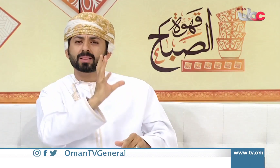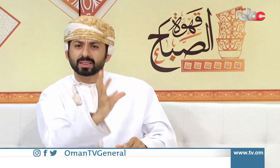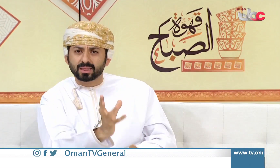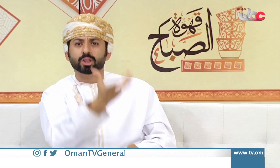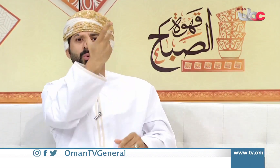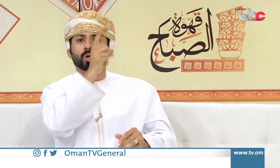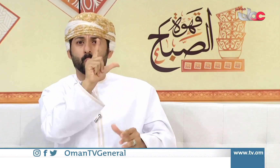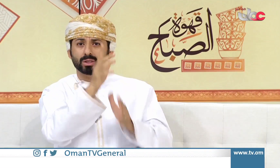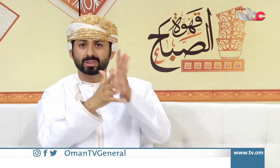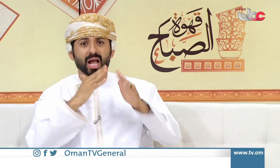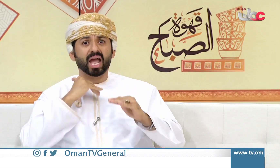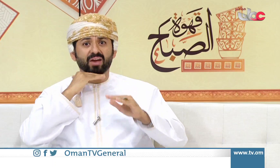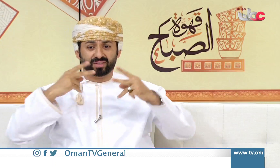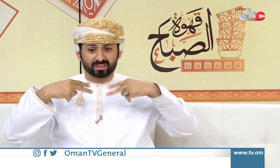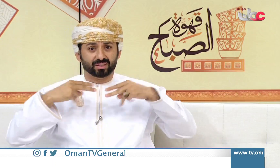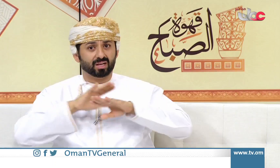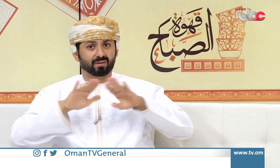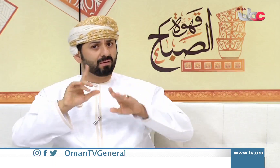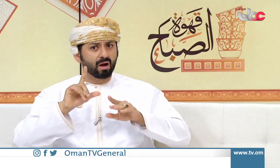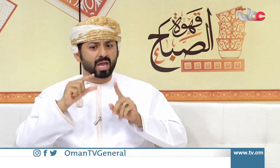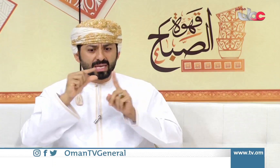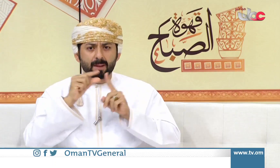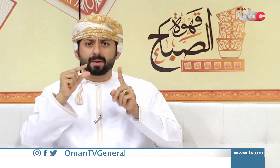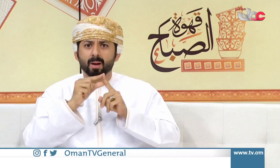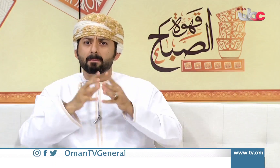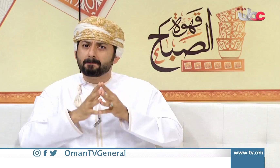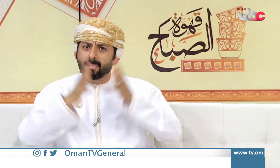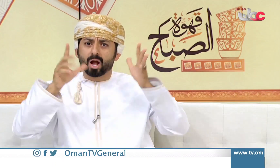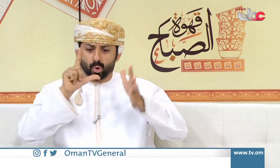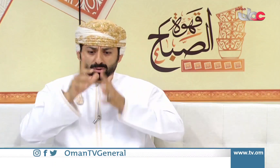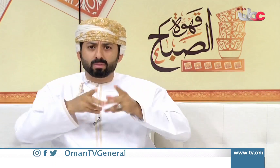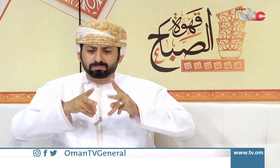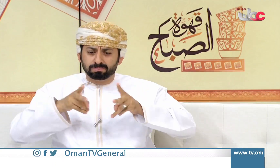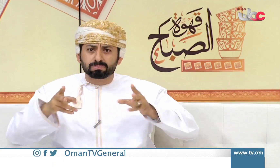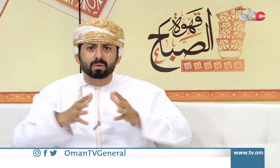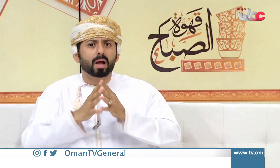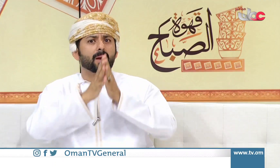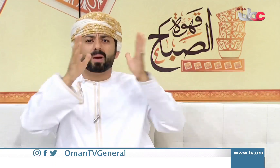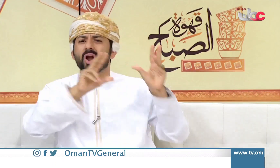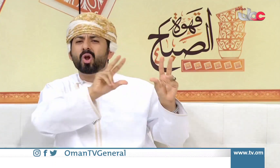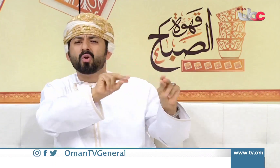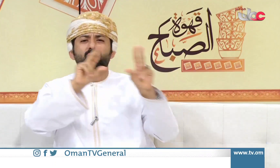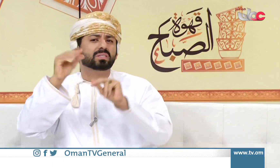السمعية في تطويرهم في تفاعلهم أيضاً لا بد أن يتعلم الكلمات مختلفة